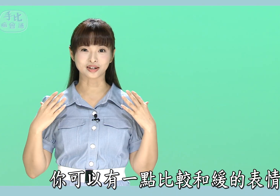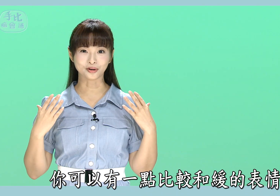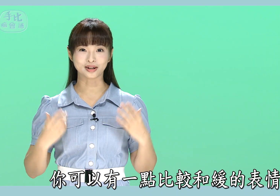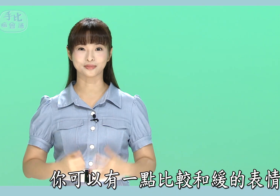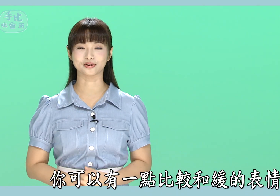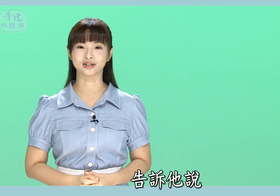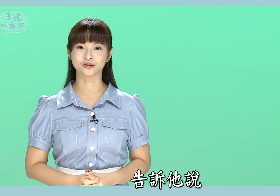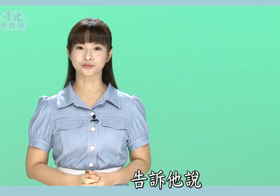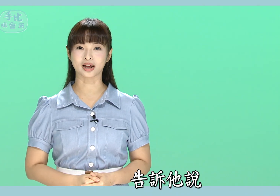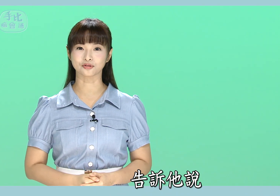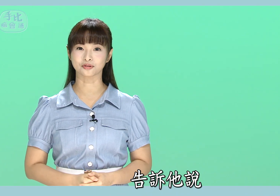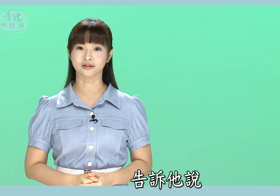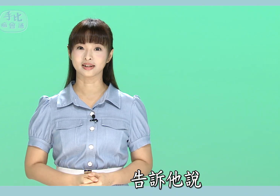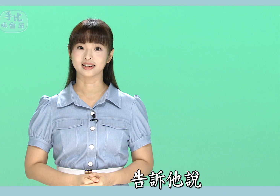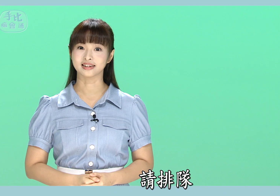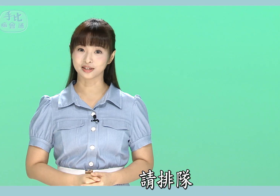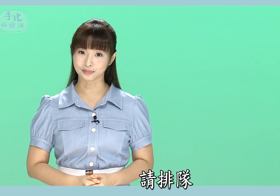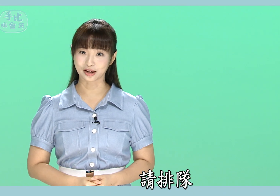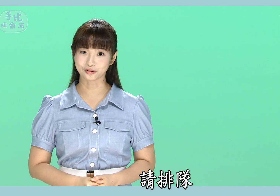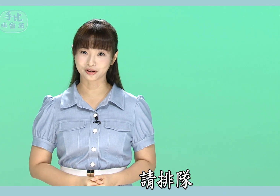缓的表情，告诉他说：“哎，请排队哦。”